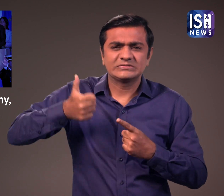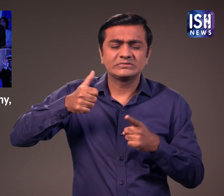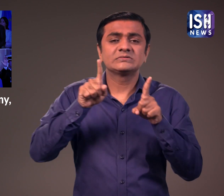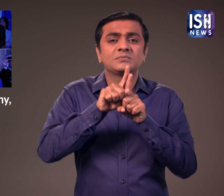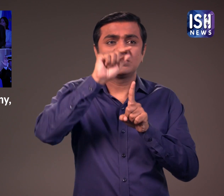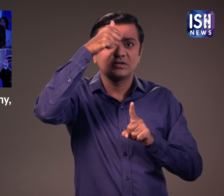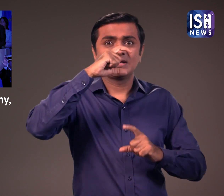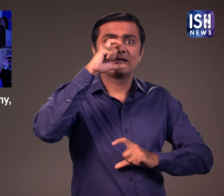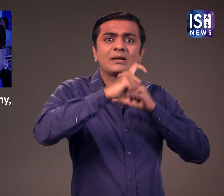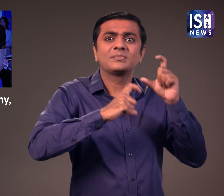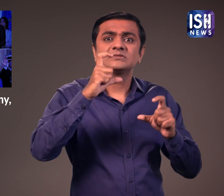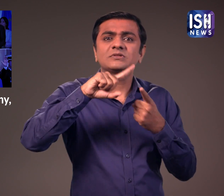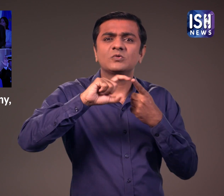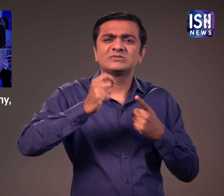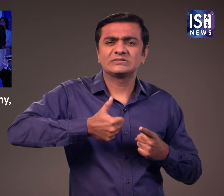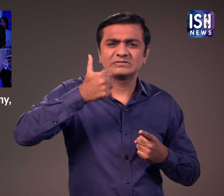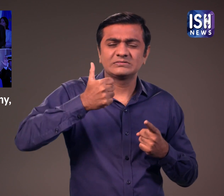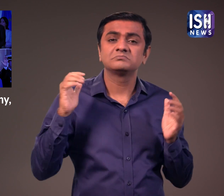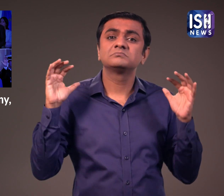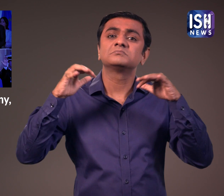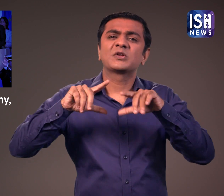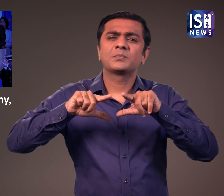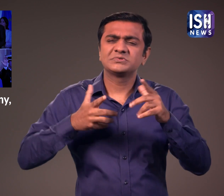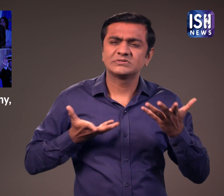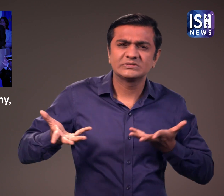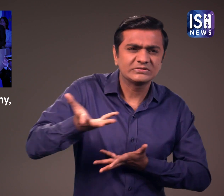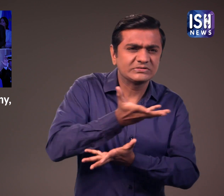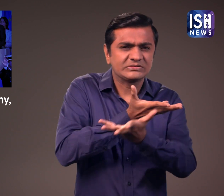कंपनियों के सीई-ओ से भी मुलाकात की